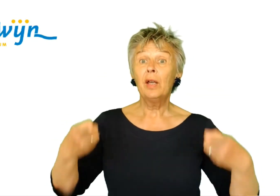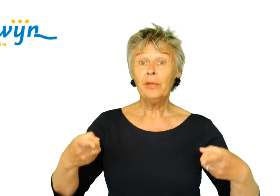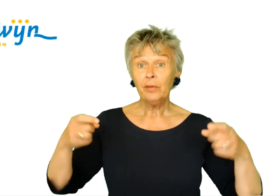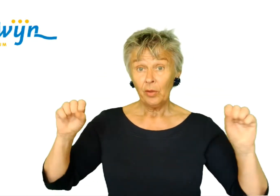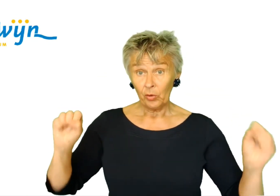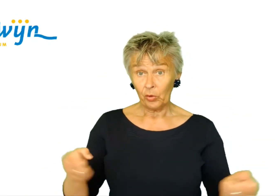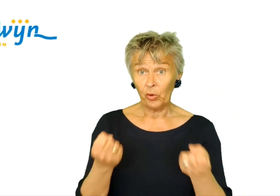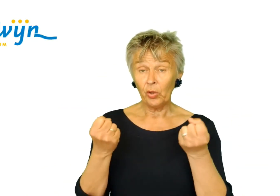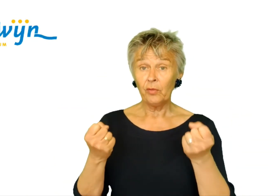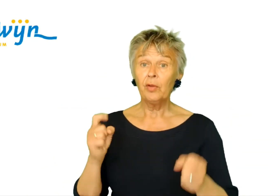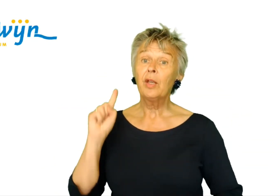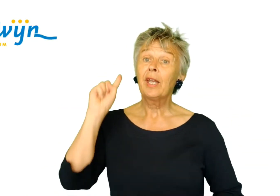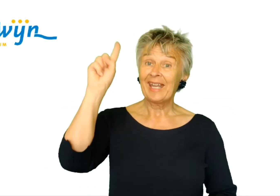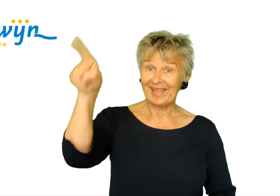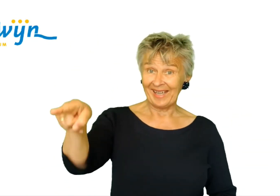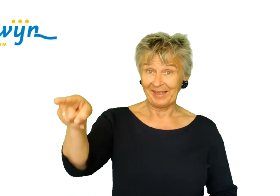Dan kunnen we gaan.